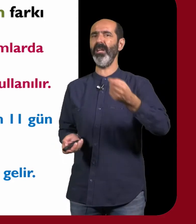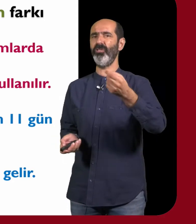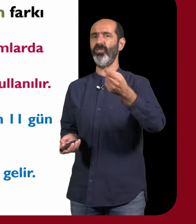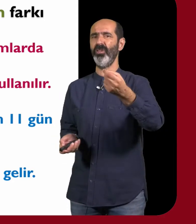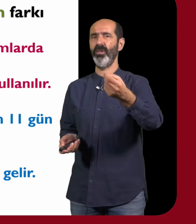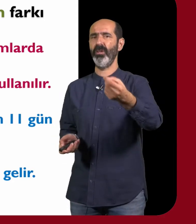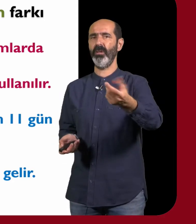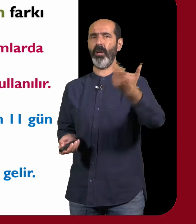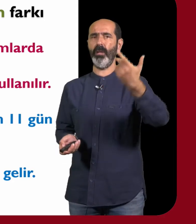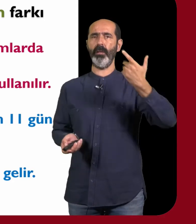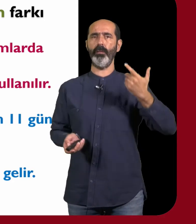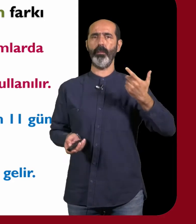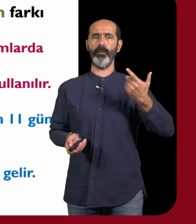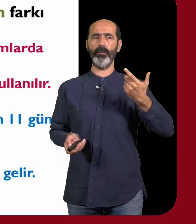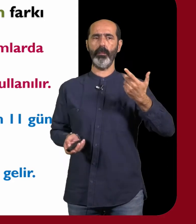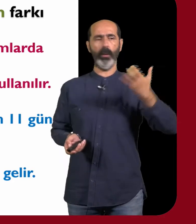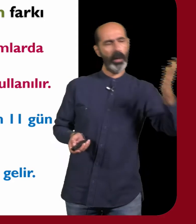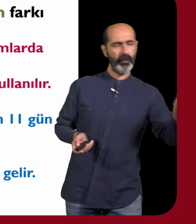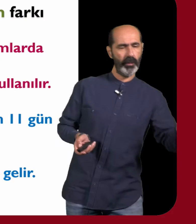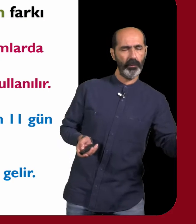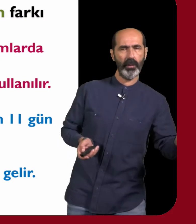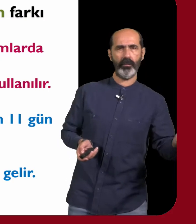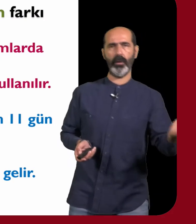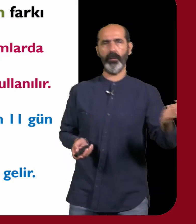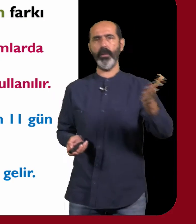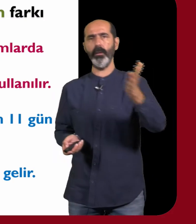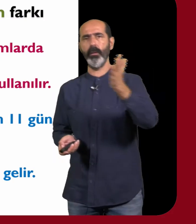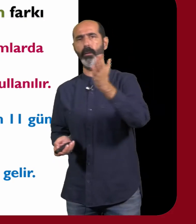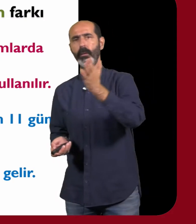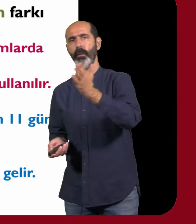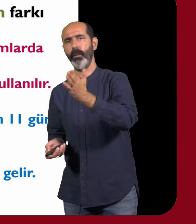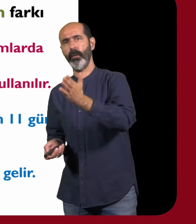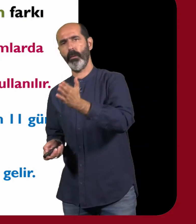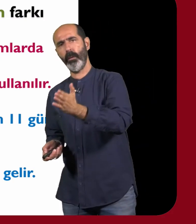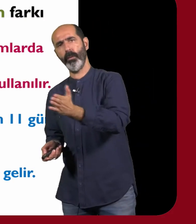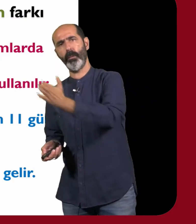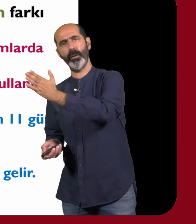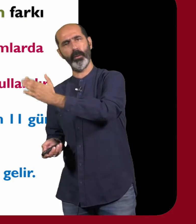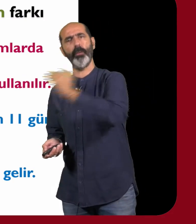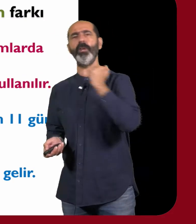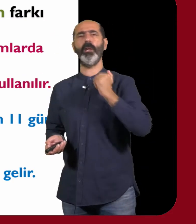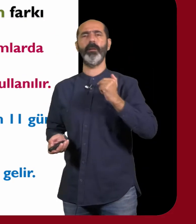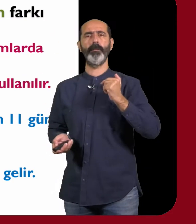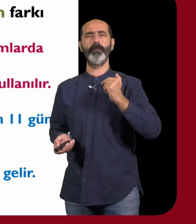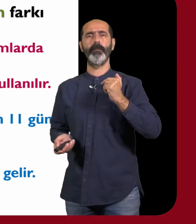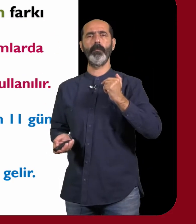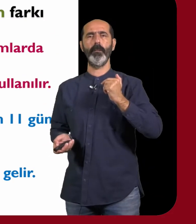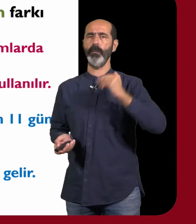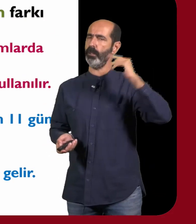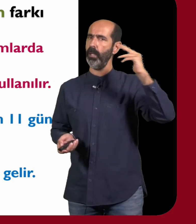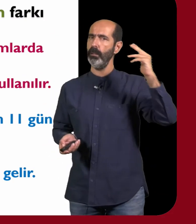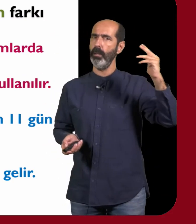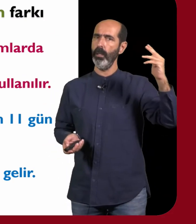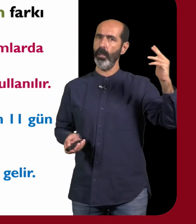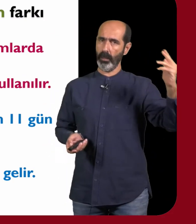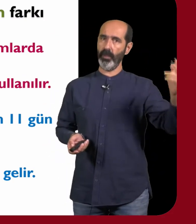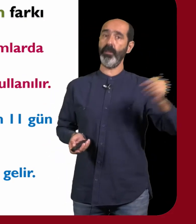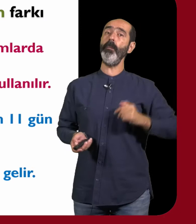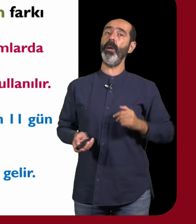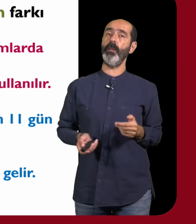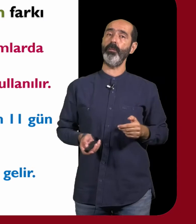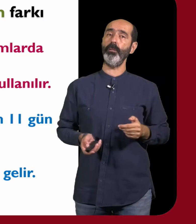Miraç Kandili diyorsunuz harfine Miraç Kandili Ben 10 11 gün önce gelir ya da